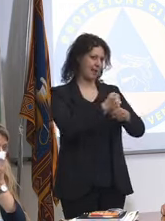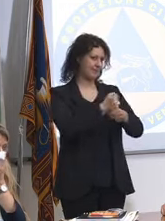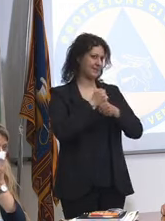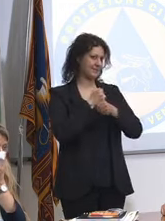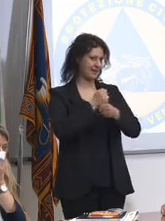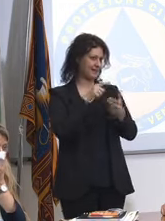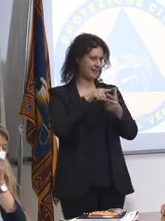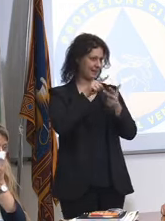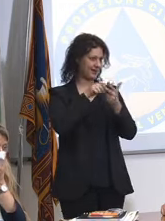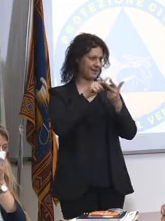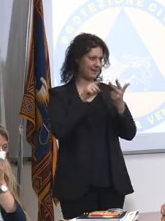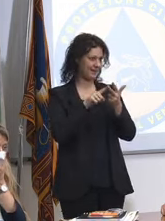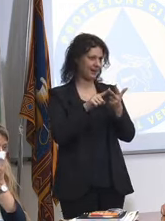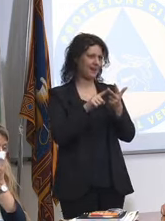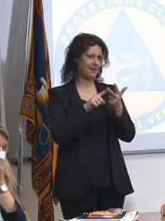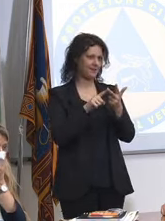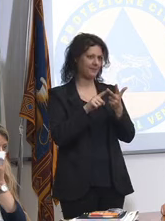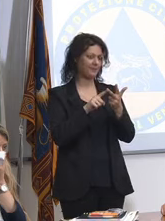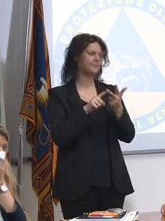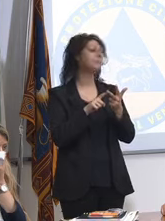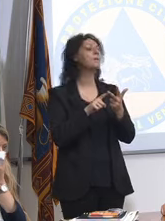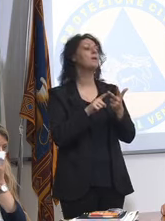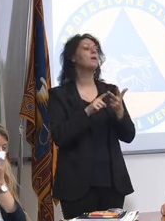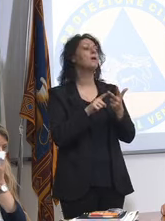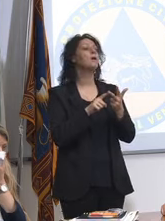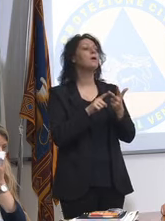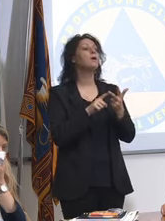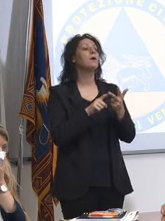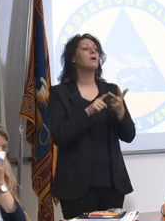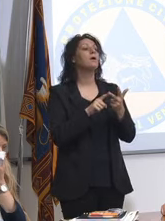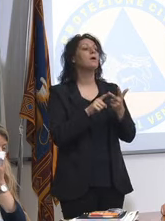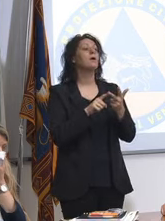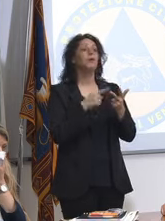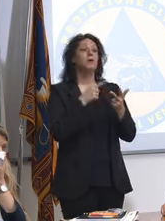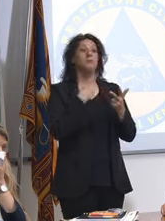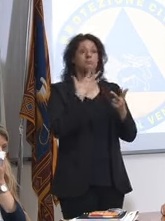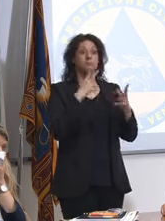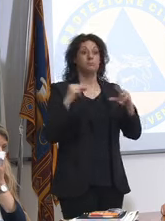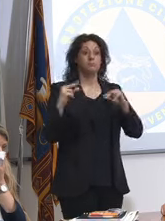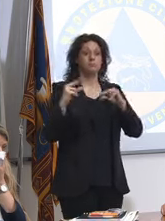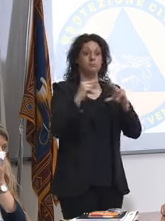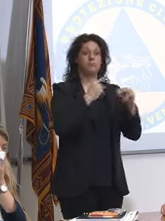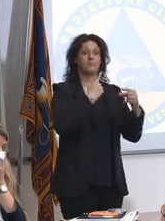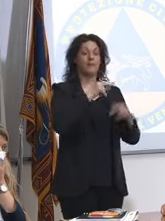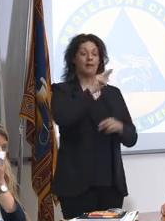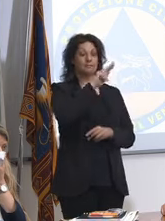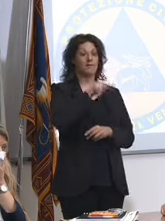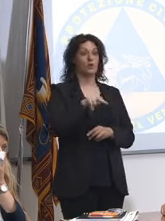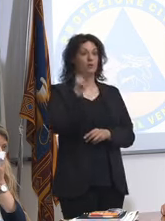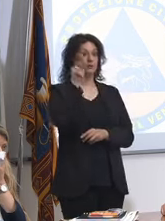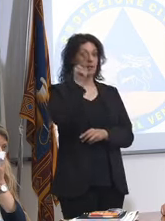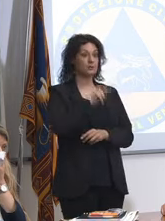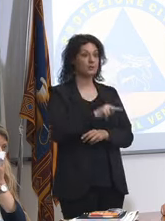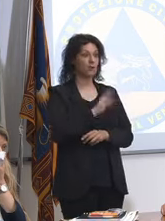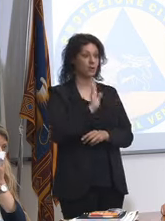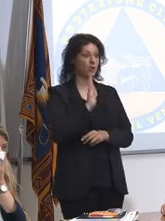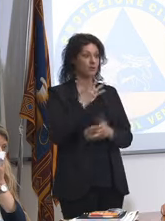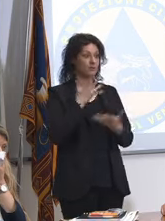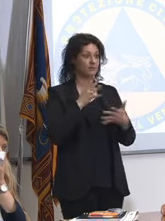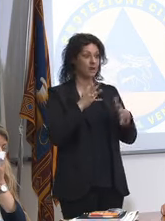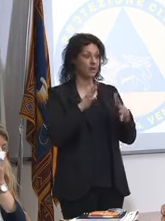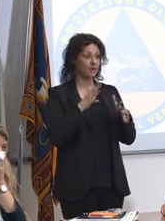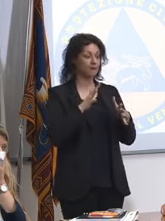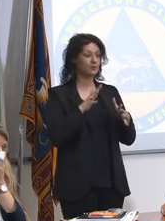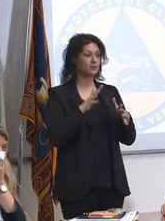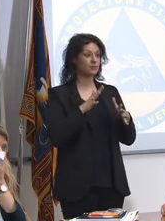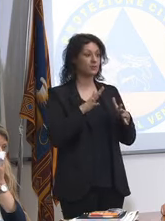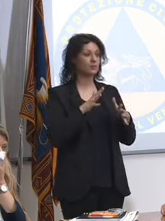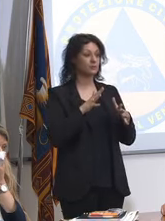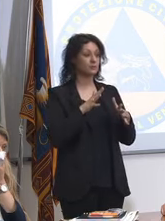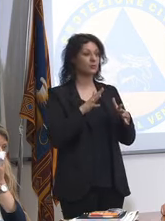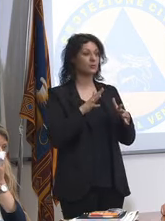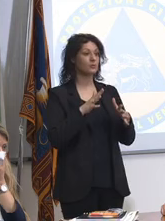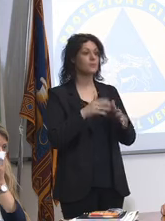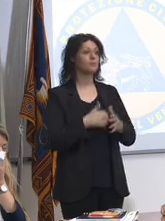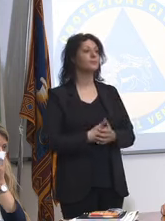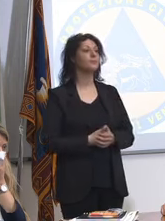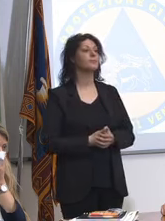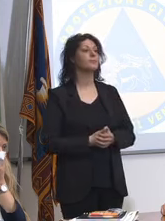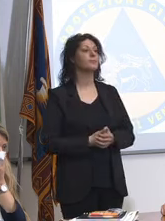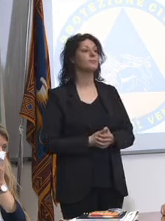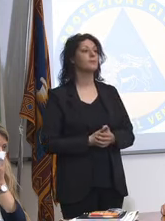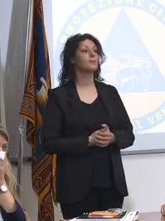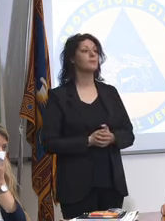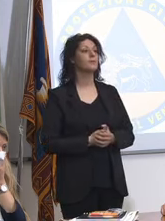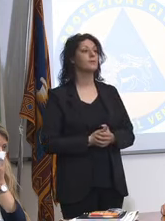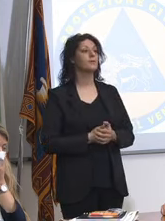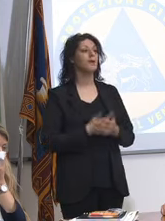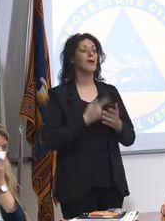conferenza stampa che è appena di mattina, hanno appunto trattato l'argomento, e anche io ho avuto occasione di sentirlo, una collega ha anche posto delle domande, ma